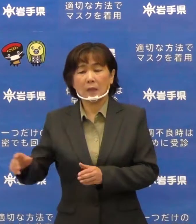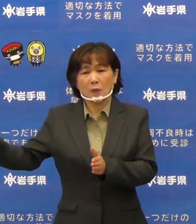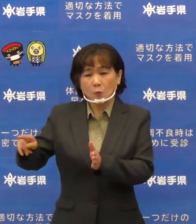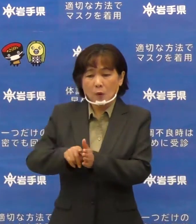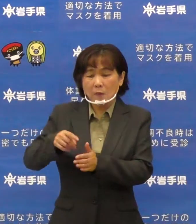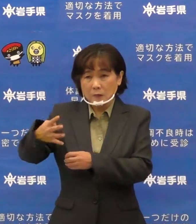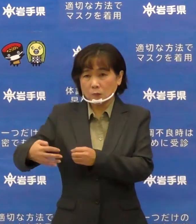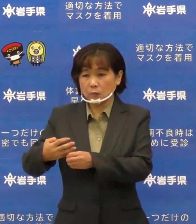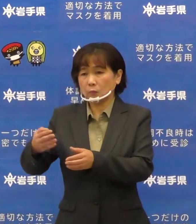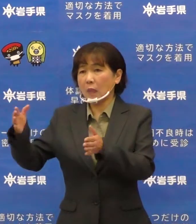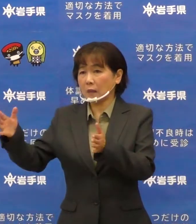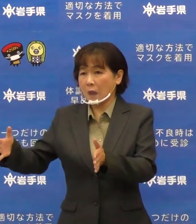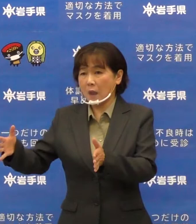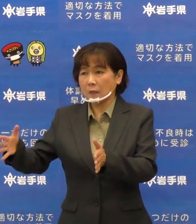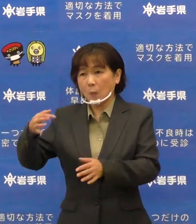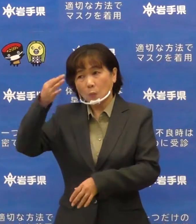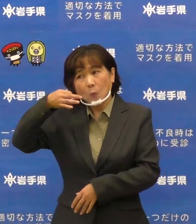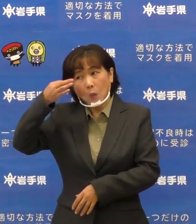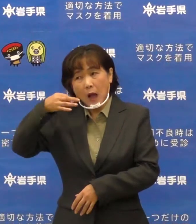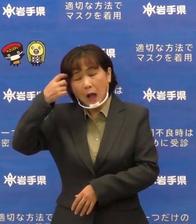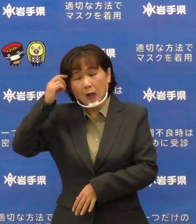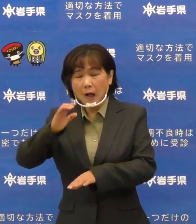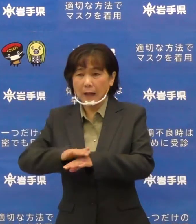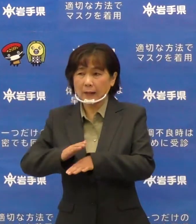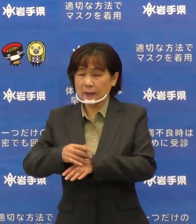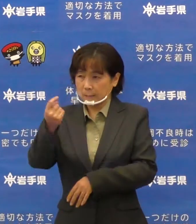にこう評価されるかというのを教えてください。